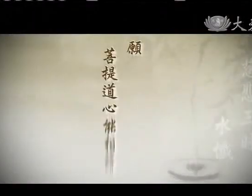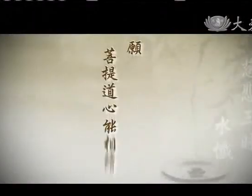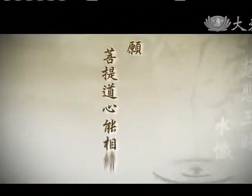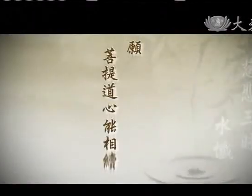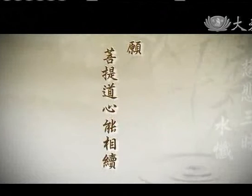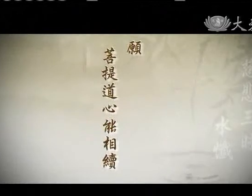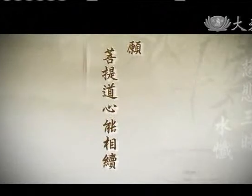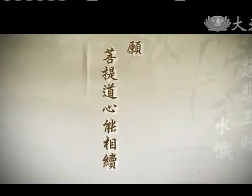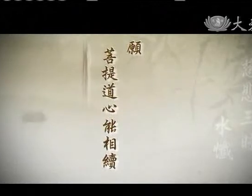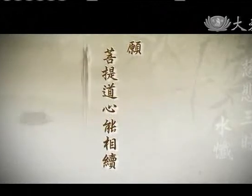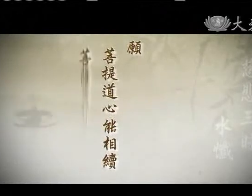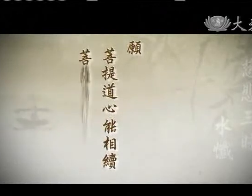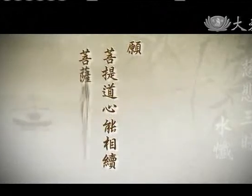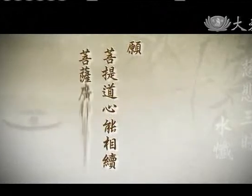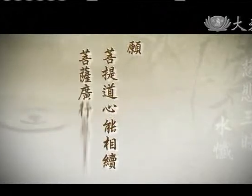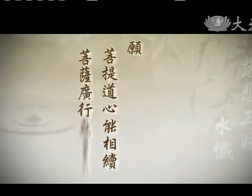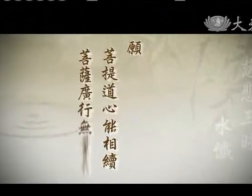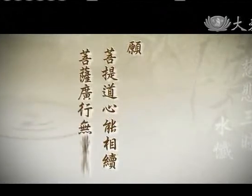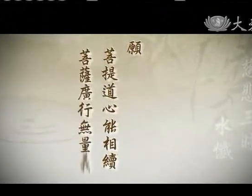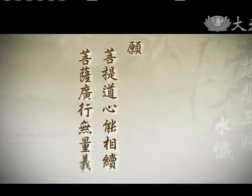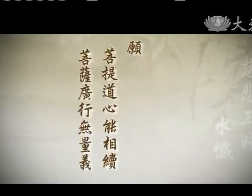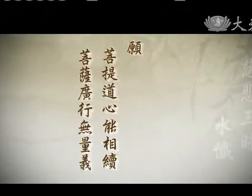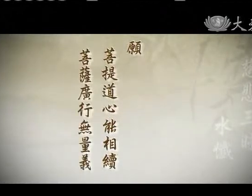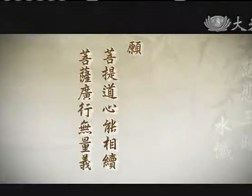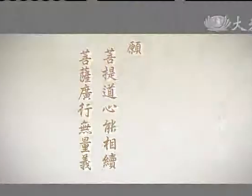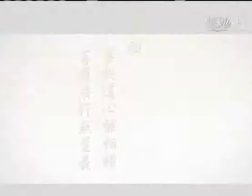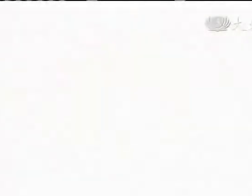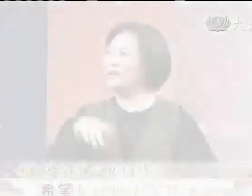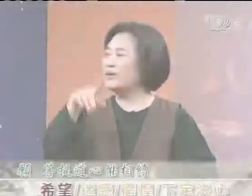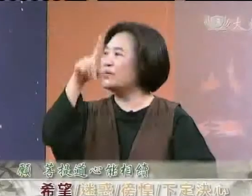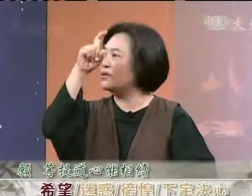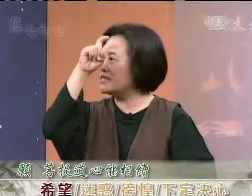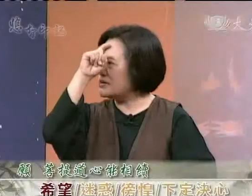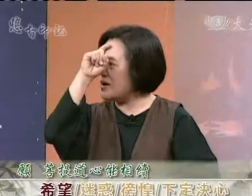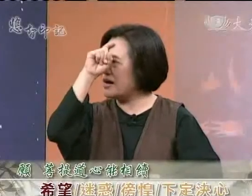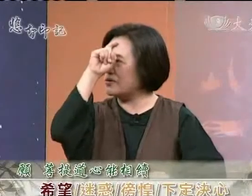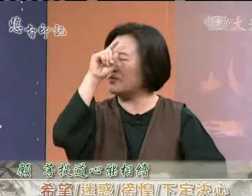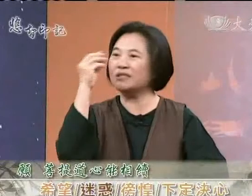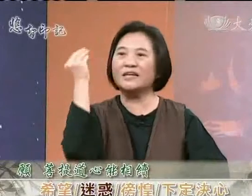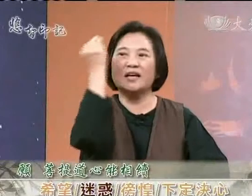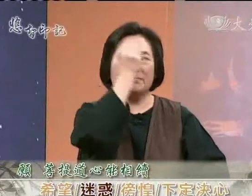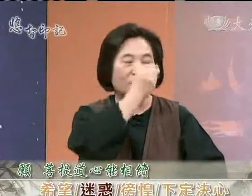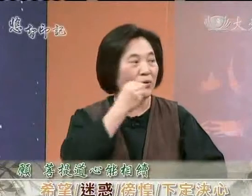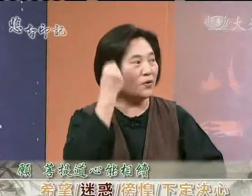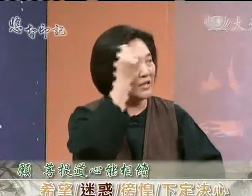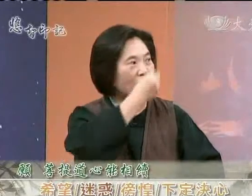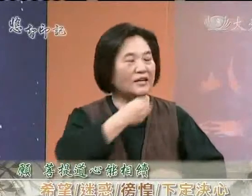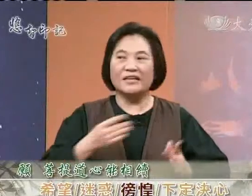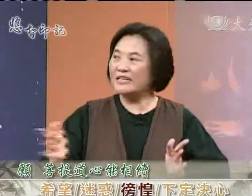能相续，菩萨广行无量意。我希望我们这个迷惑呢，跟